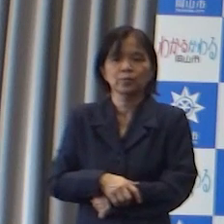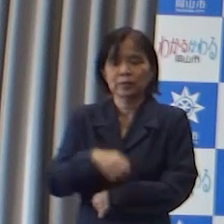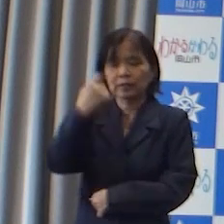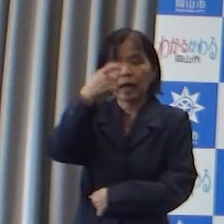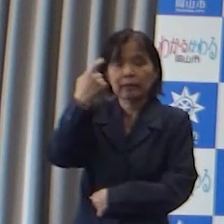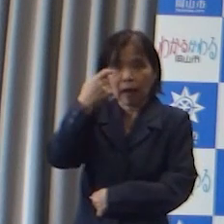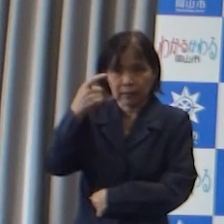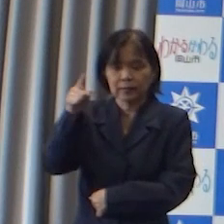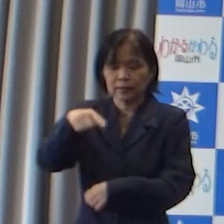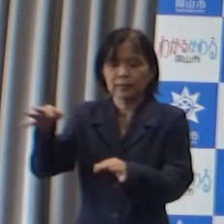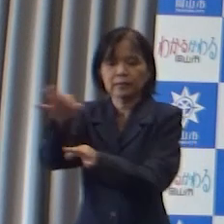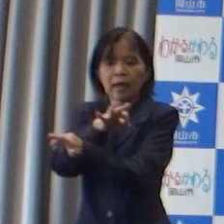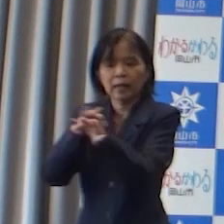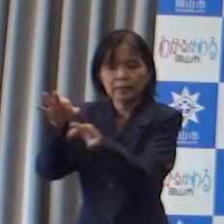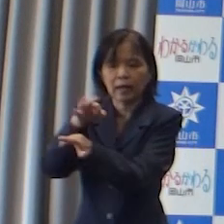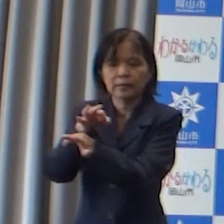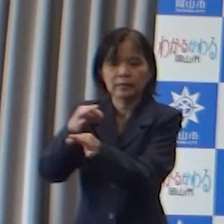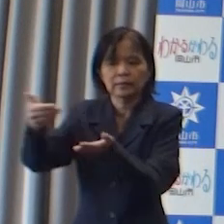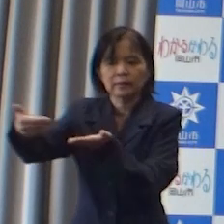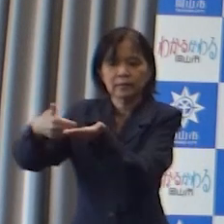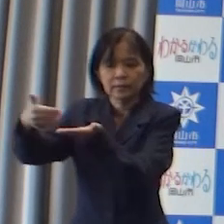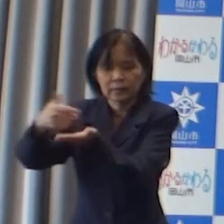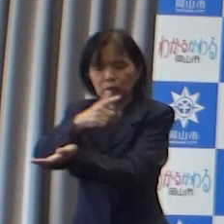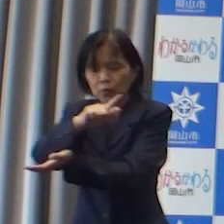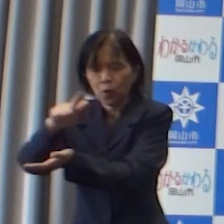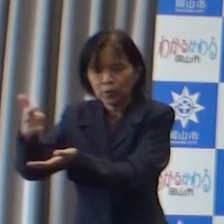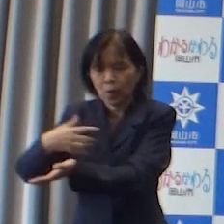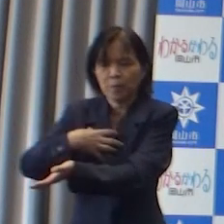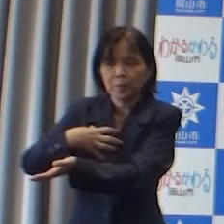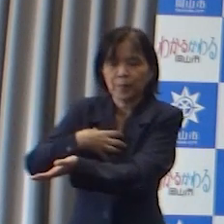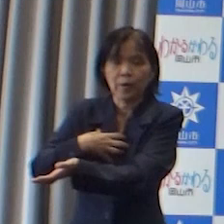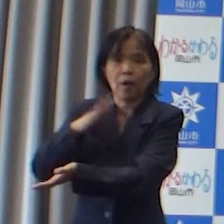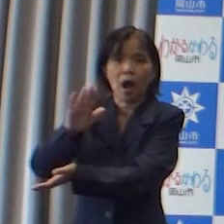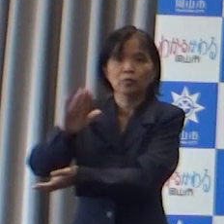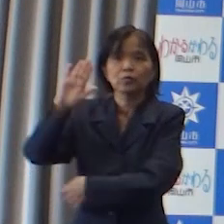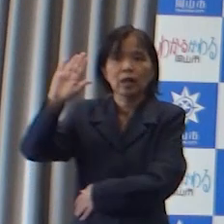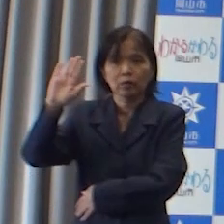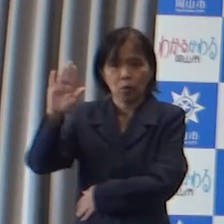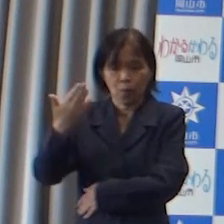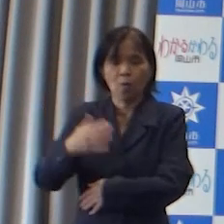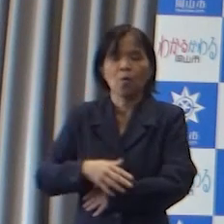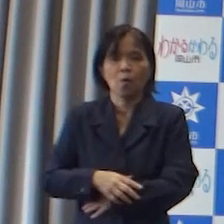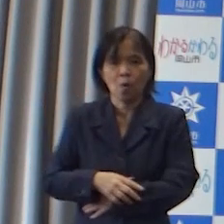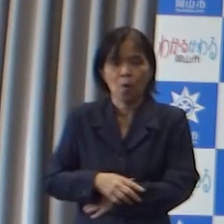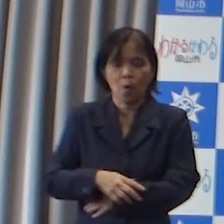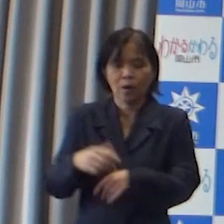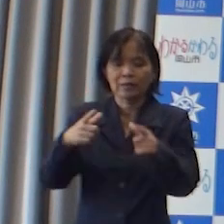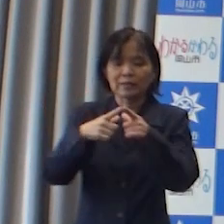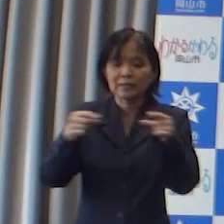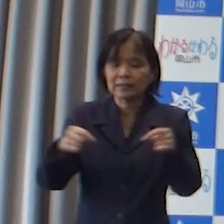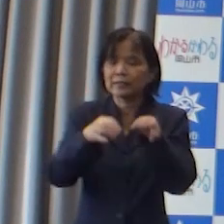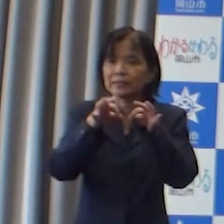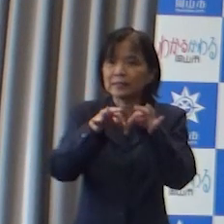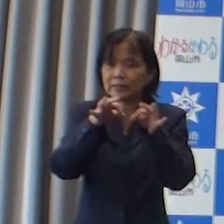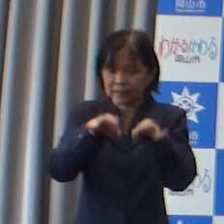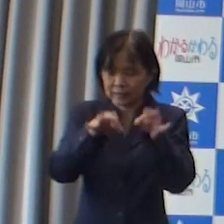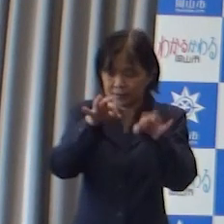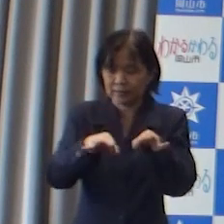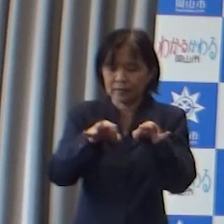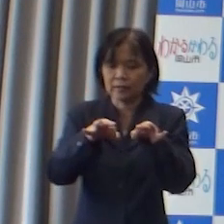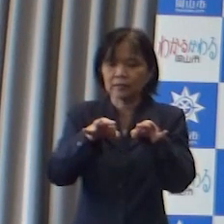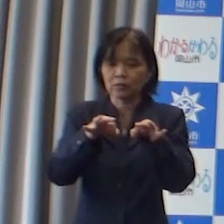海外経済の減速等が懸念される中、5月18日公表された日銀の岡山支店